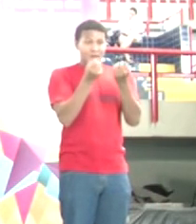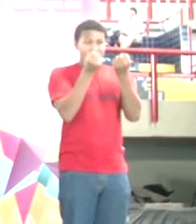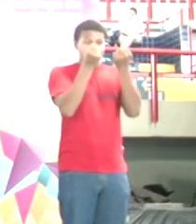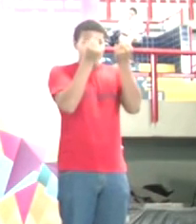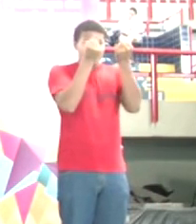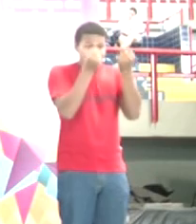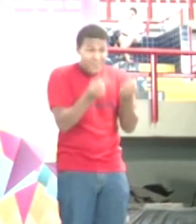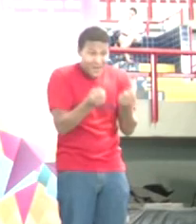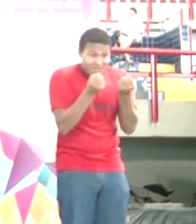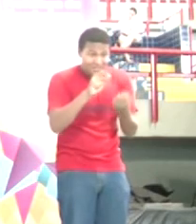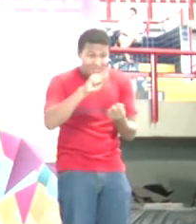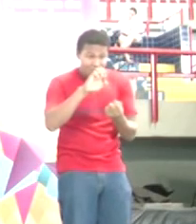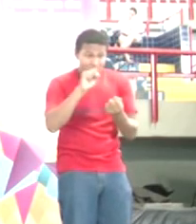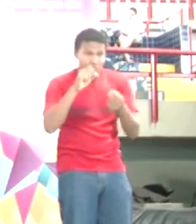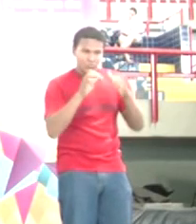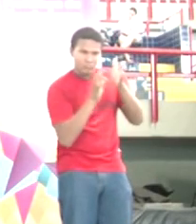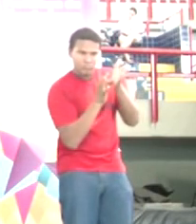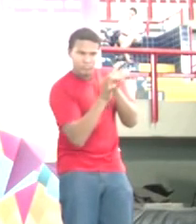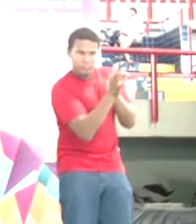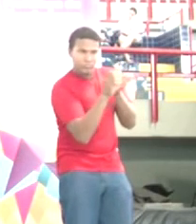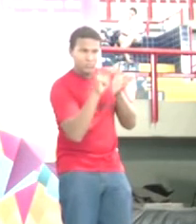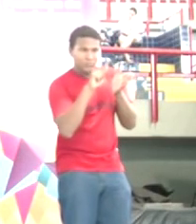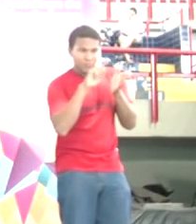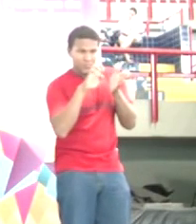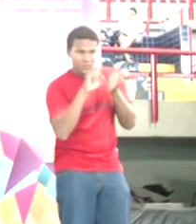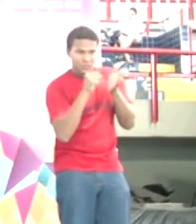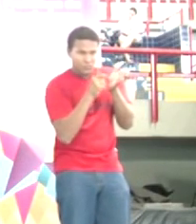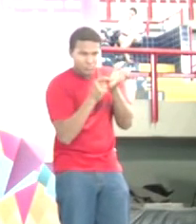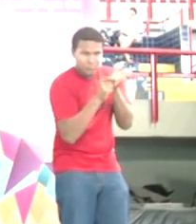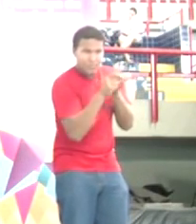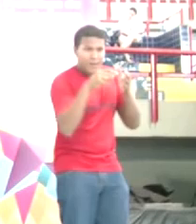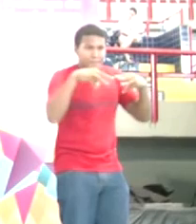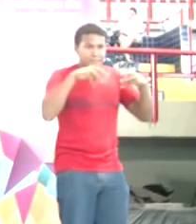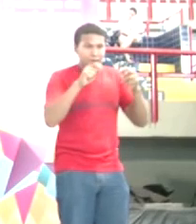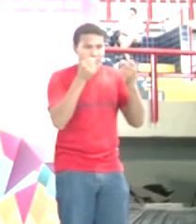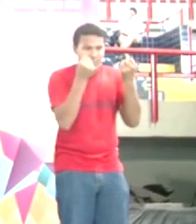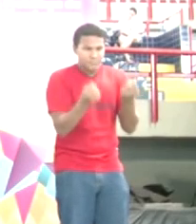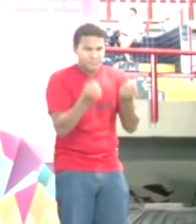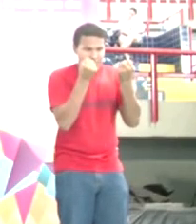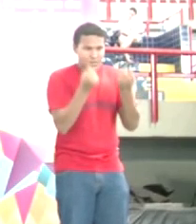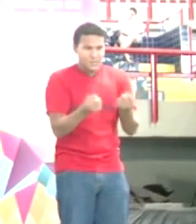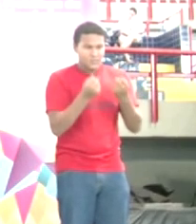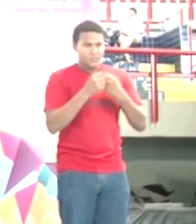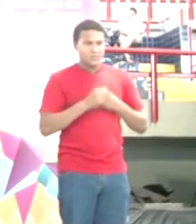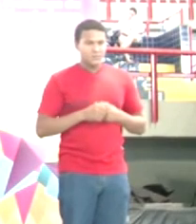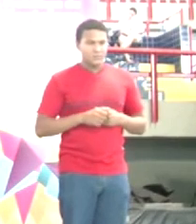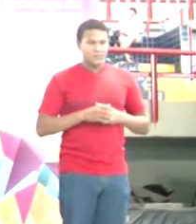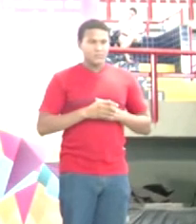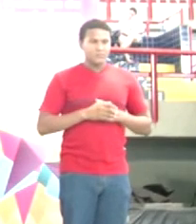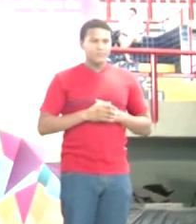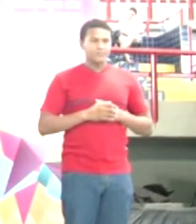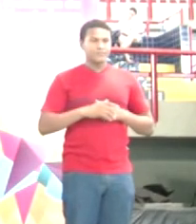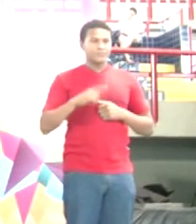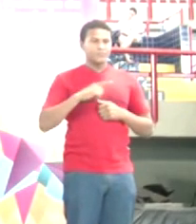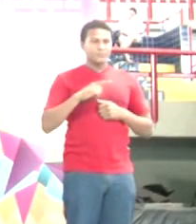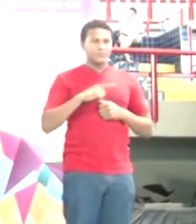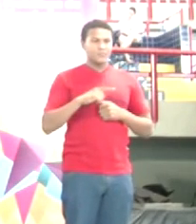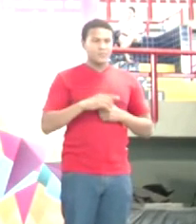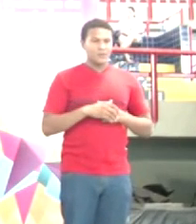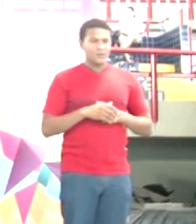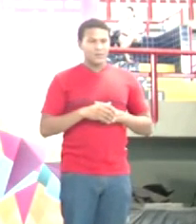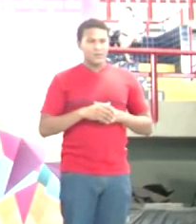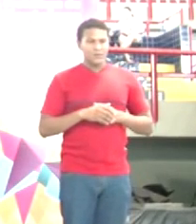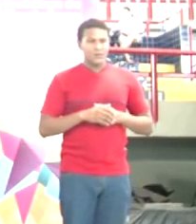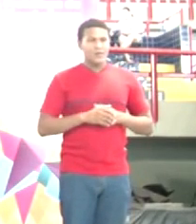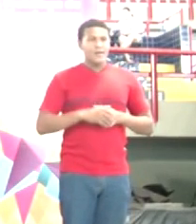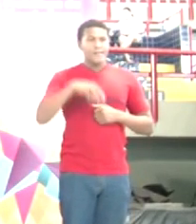de gesso obtida em gramas, aí grifou isso aí, por mol de gás retido, é mais